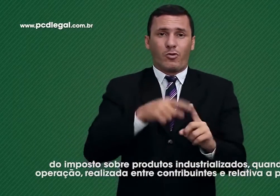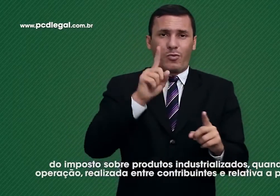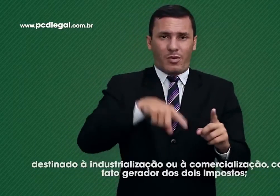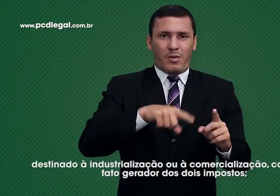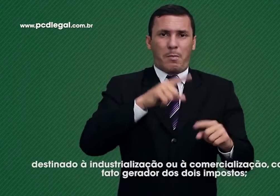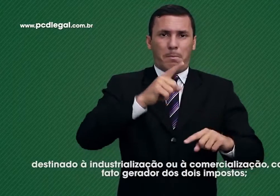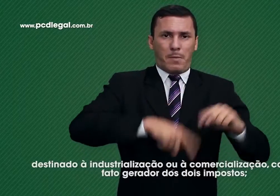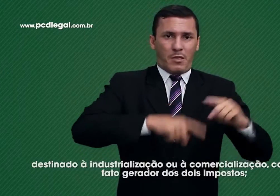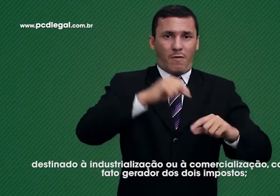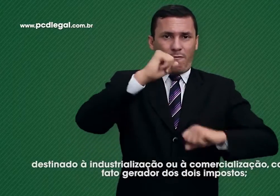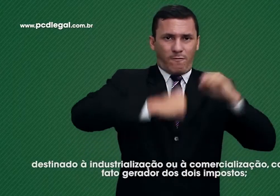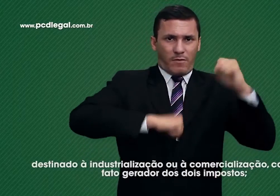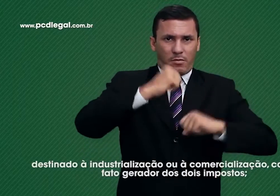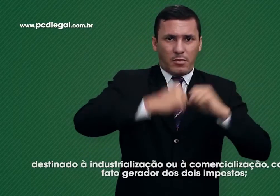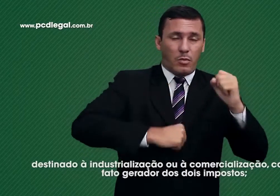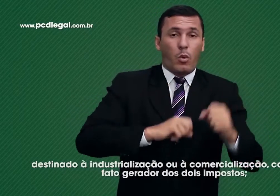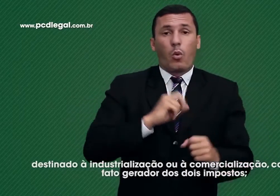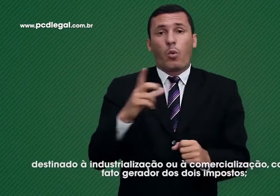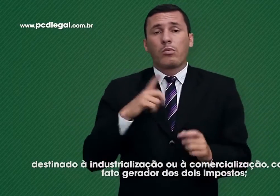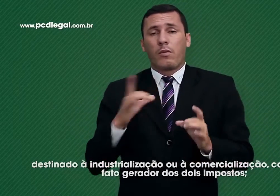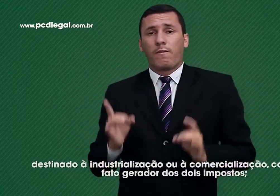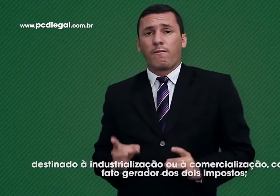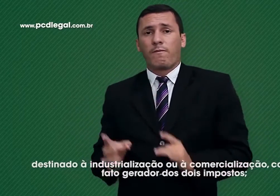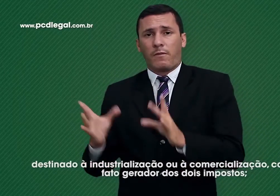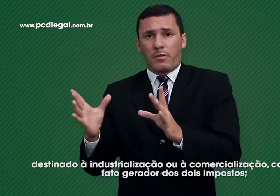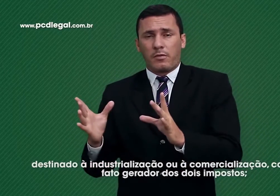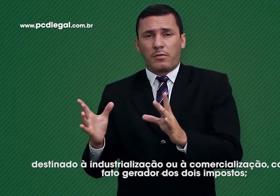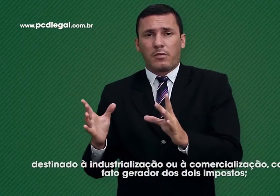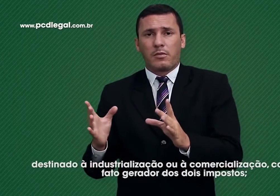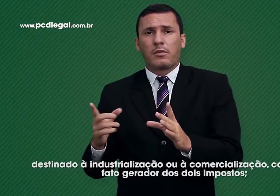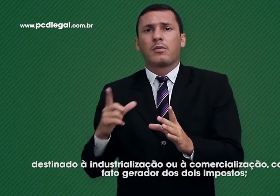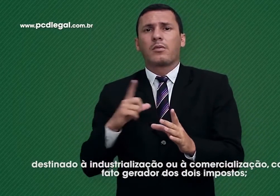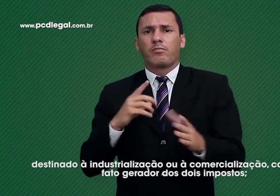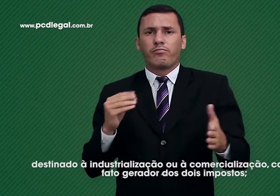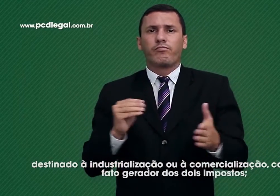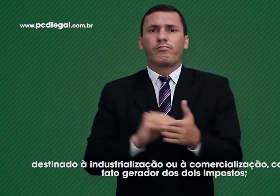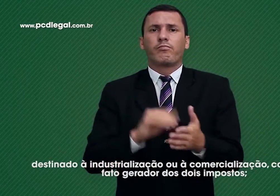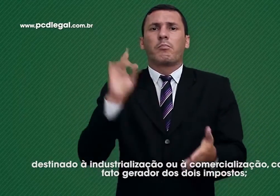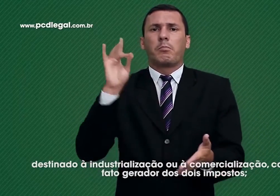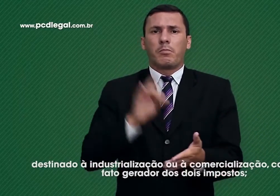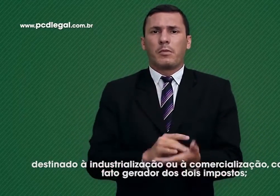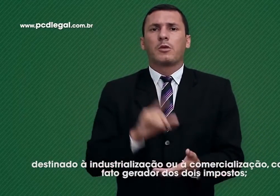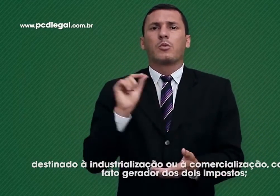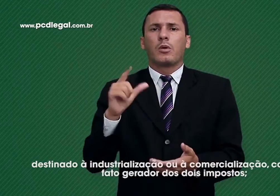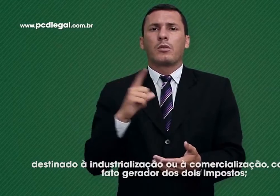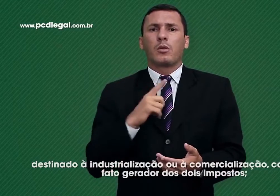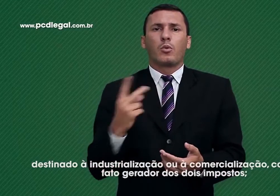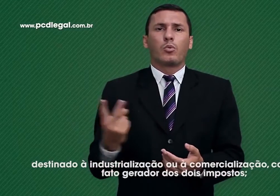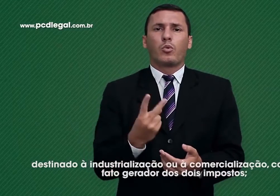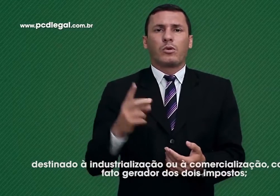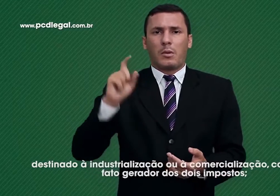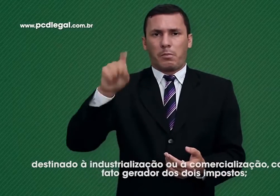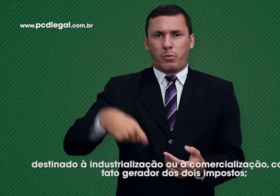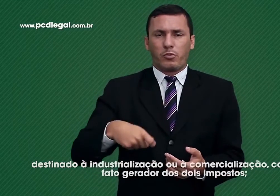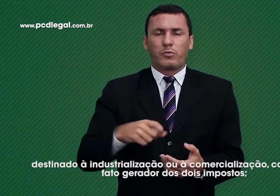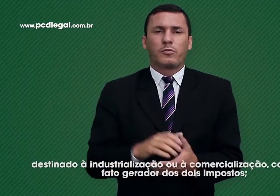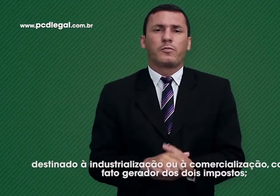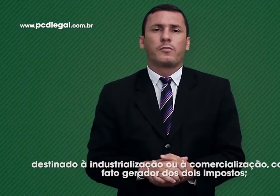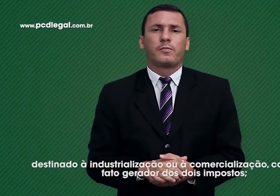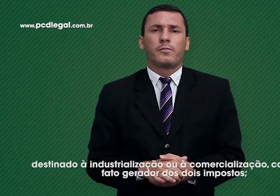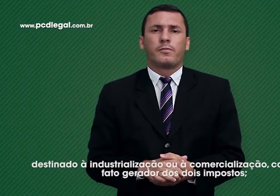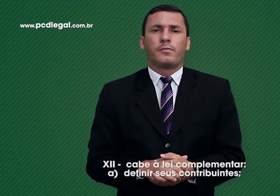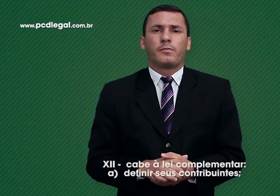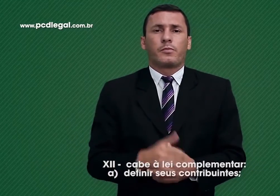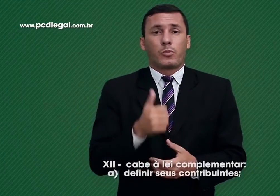relativa a produtos destinados à industrialização ou à comercialização configure fato gerador dos